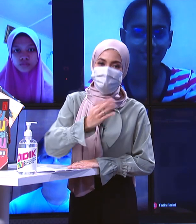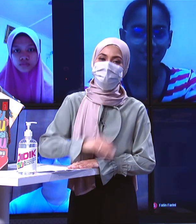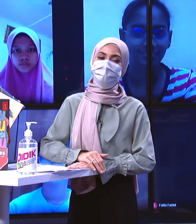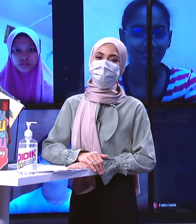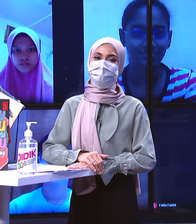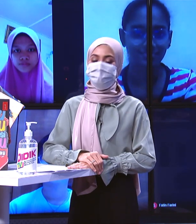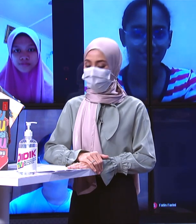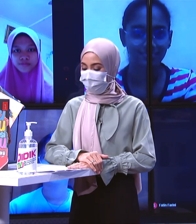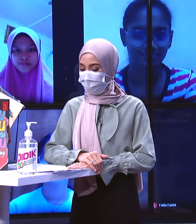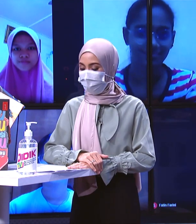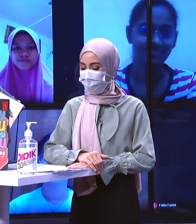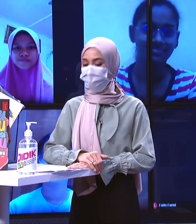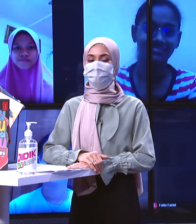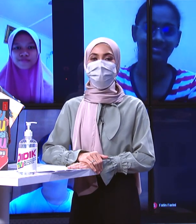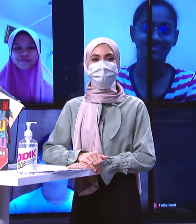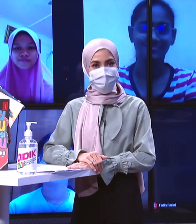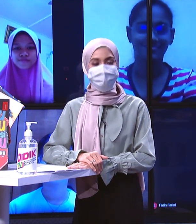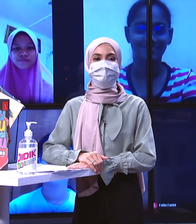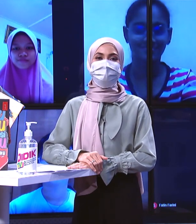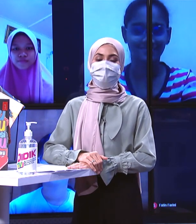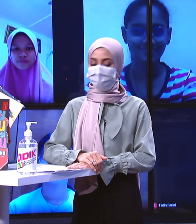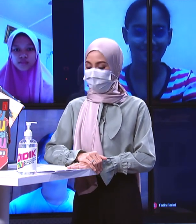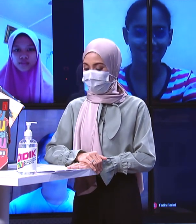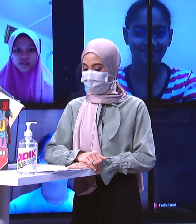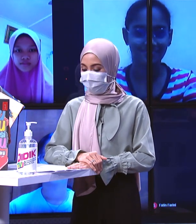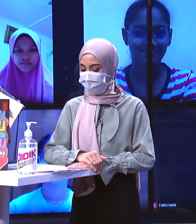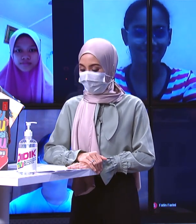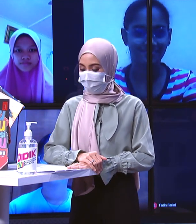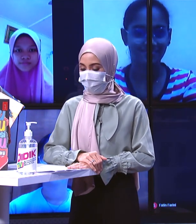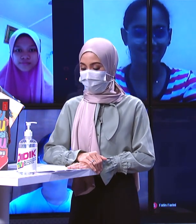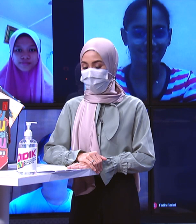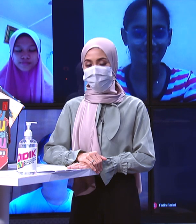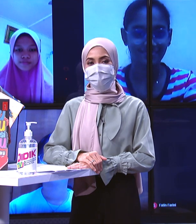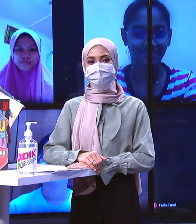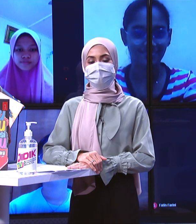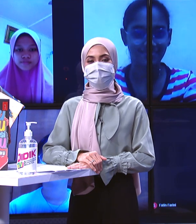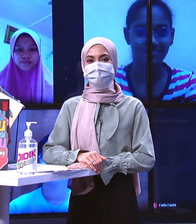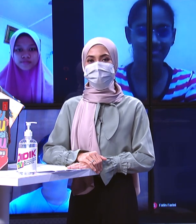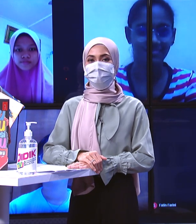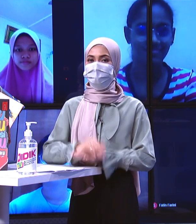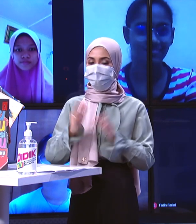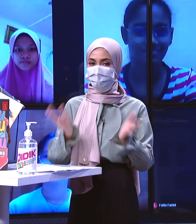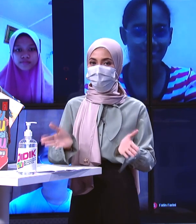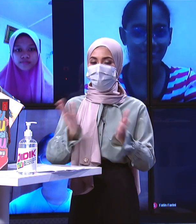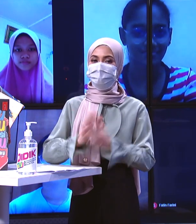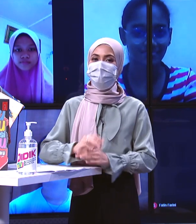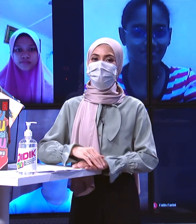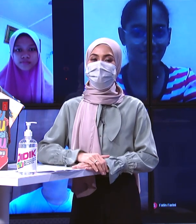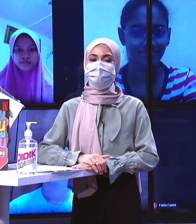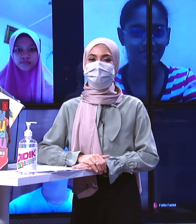Bude kawan-kawan saya dari sekolah menengah persekutuan Pulau Pinang dan SMK Sultan Abdul Samad Petaling Jaya Insyaallah kita akan jumpa lagi di episode akan